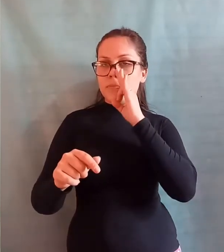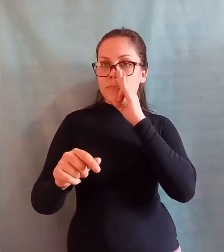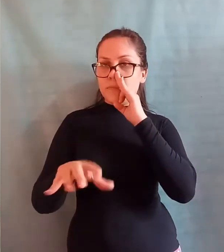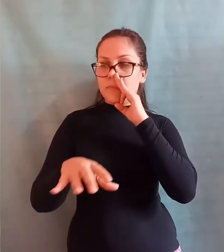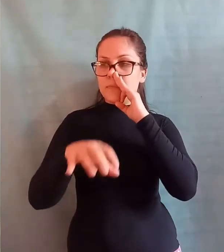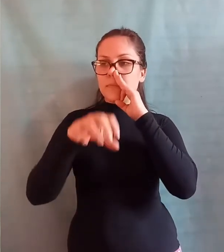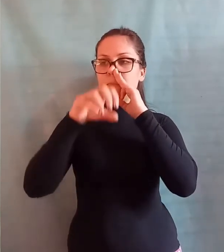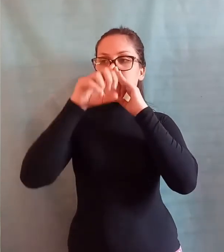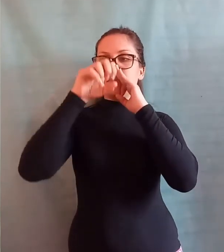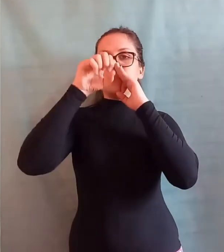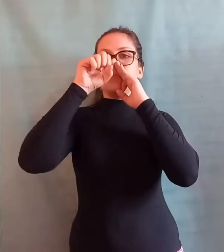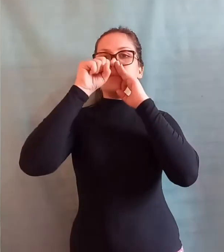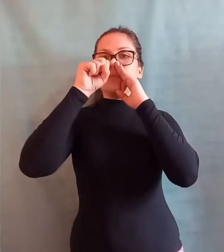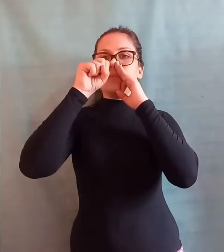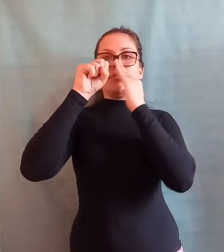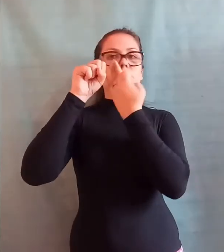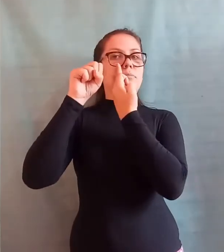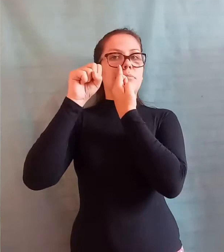Inspira, retém.